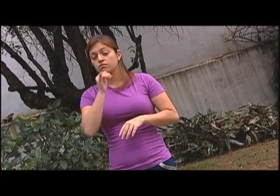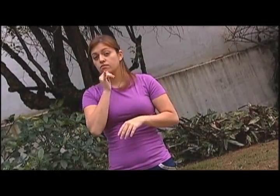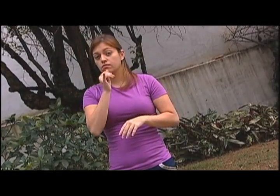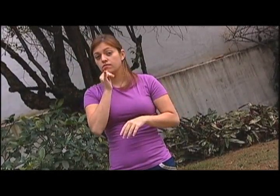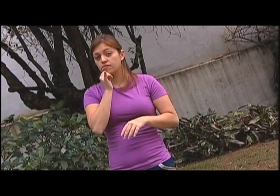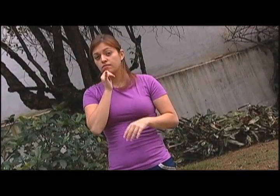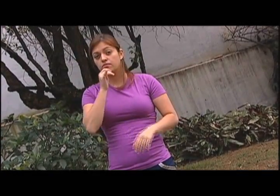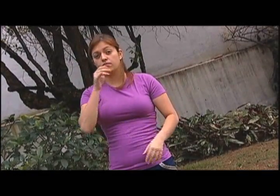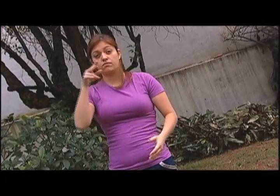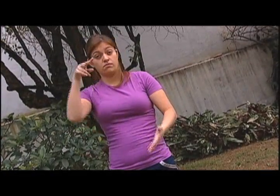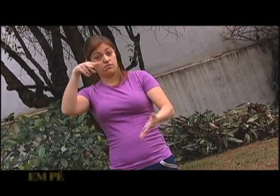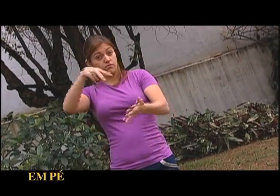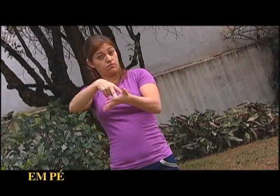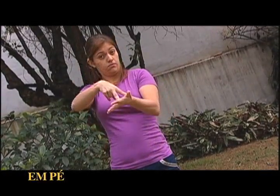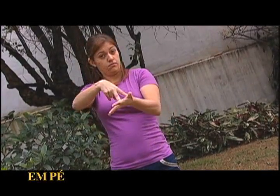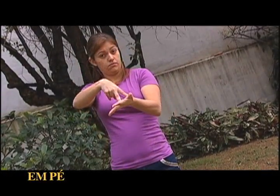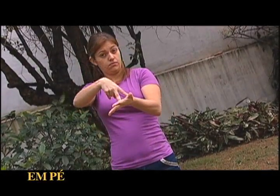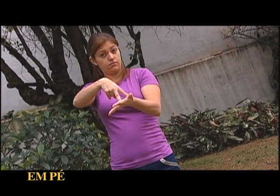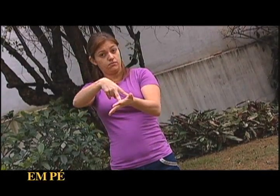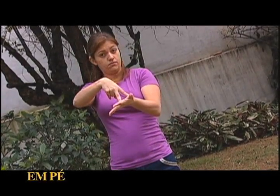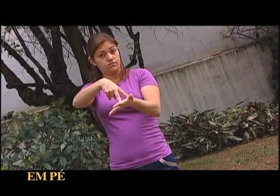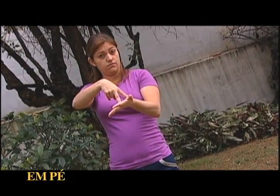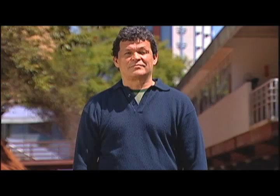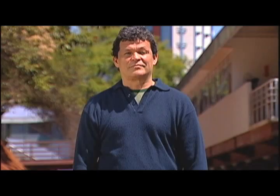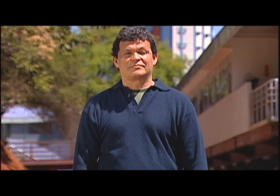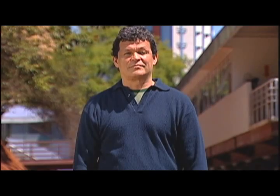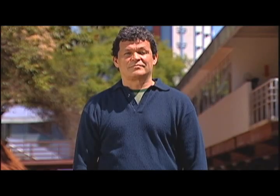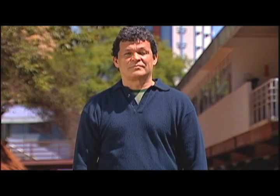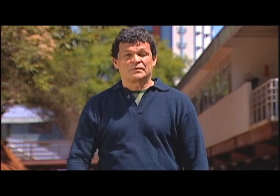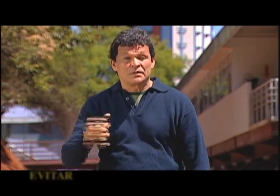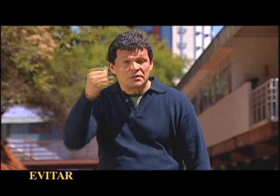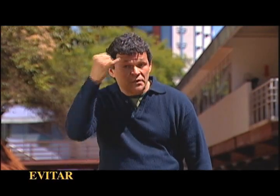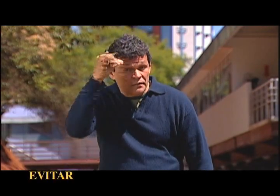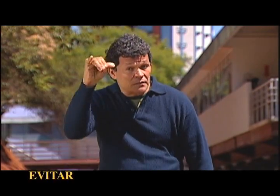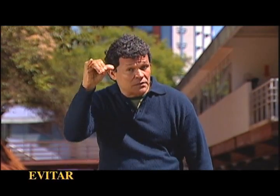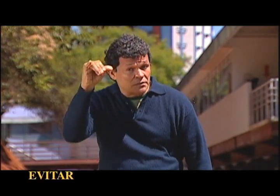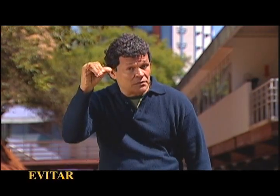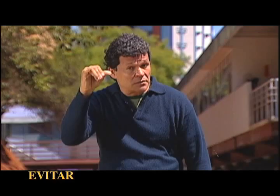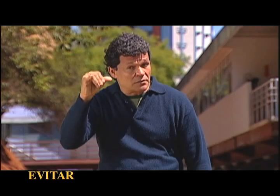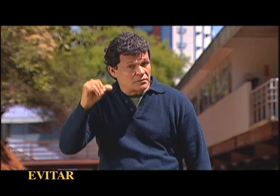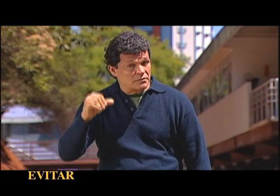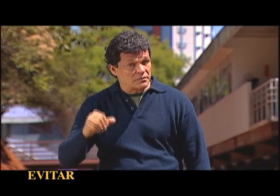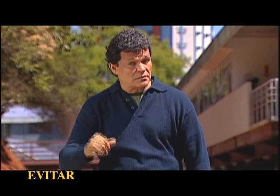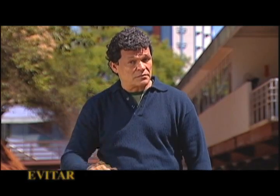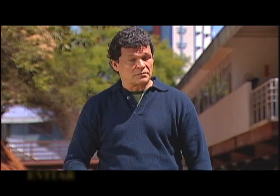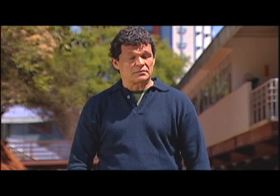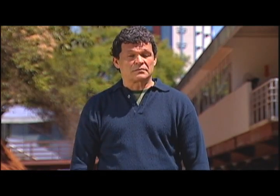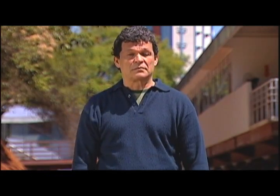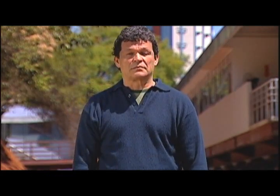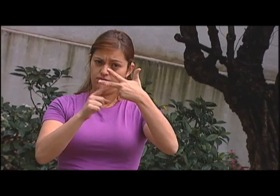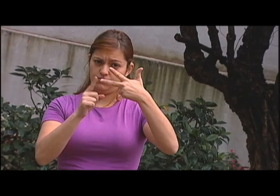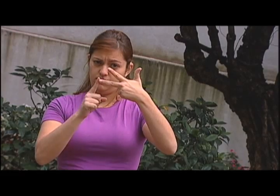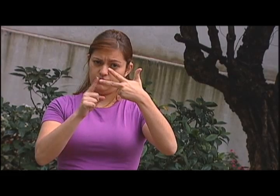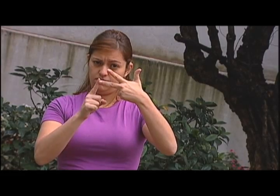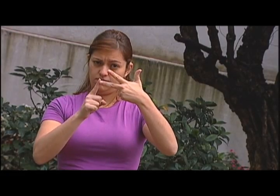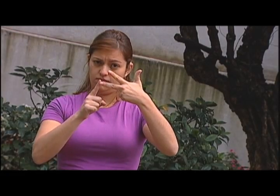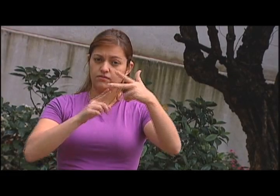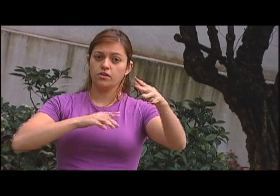A expressão em pé não tem movimento, diferente do sinal para evitar, que inclui movimento. Muito